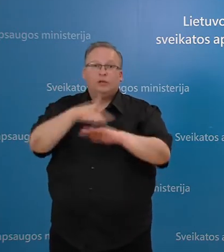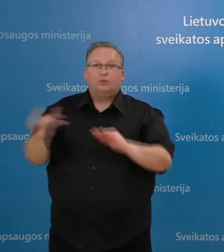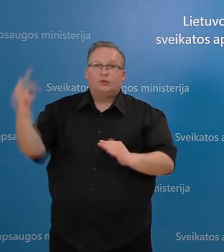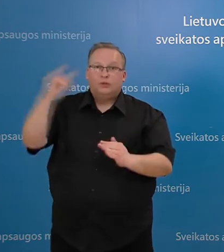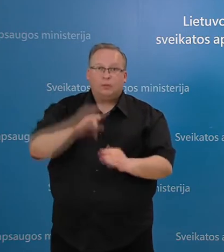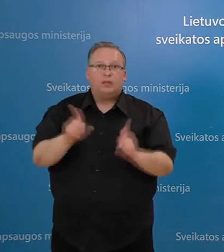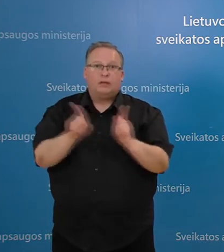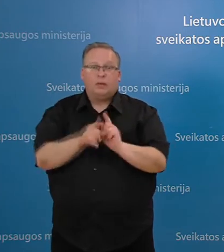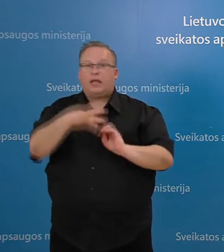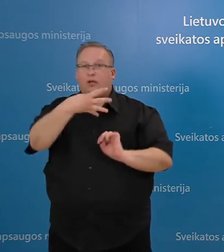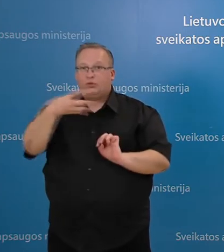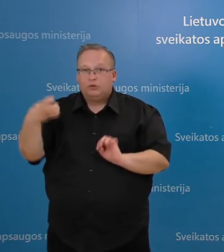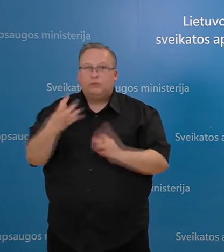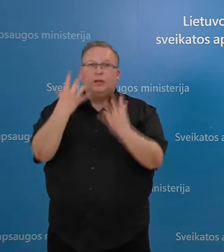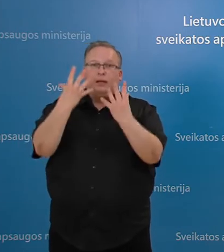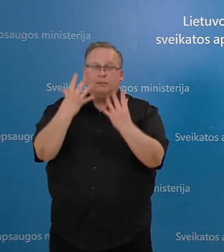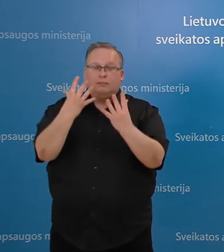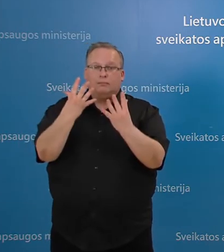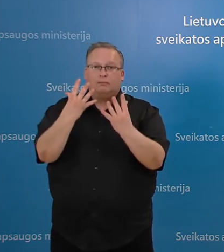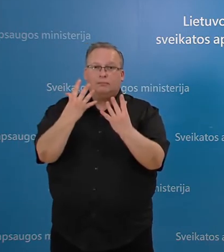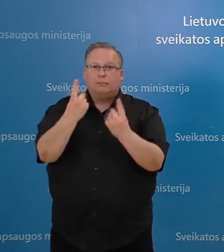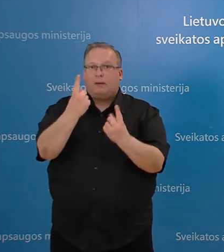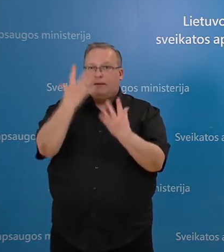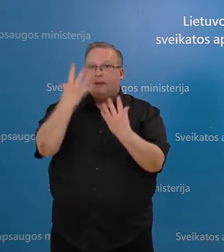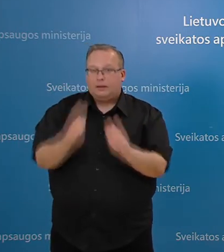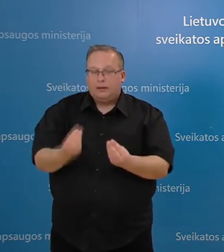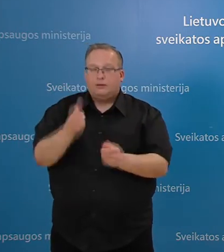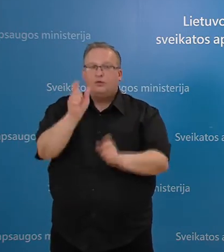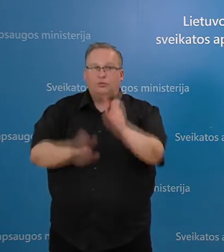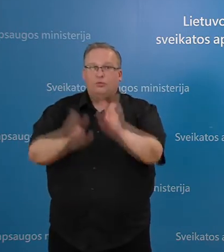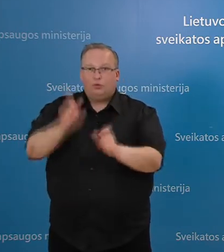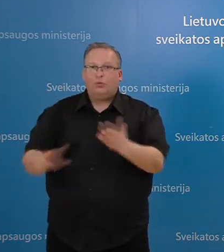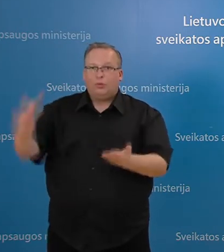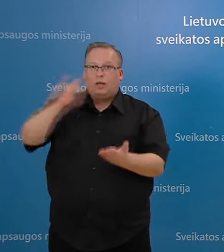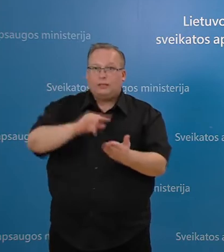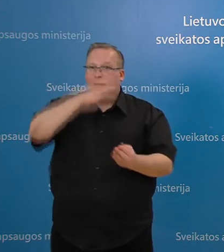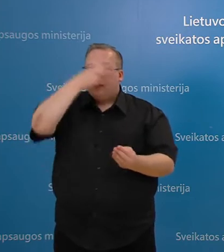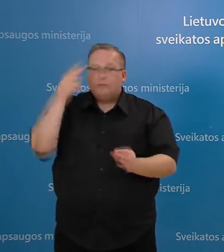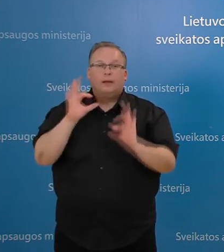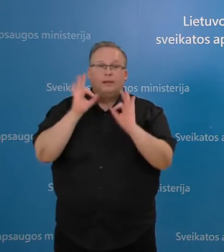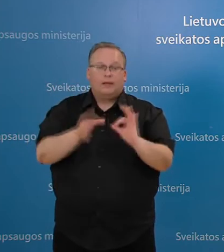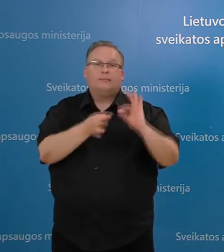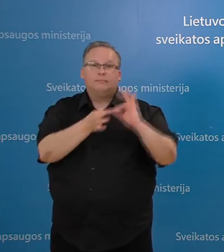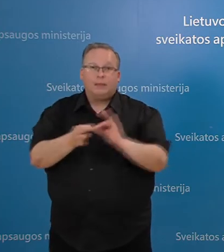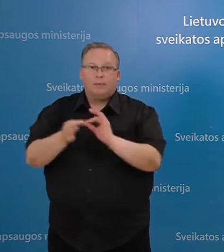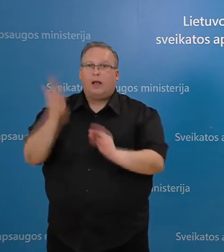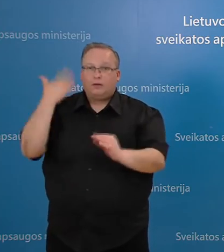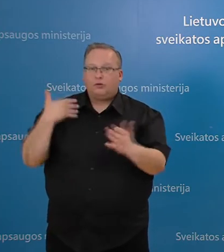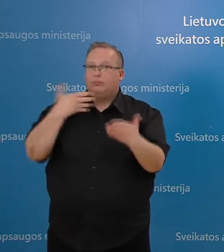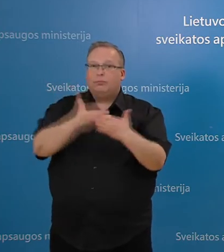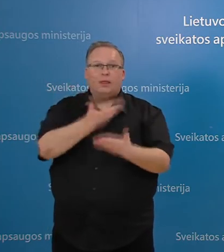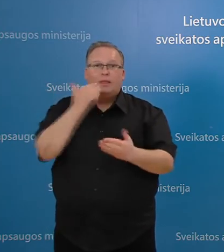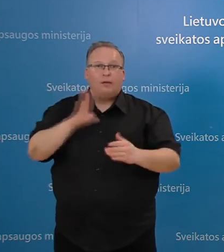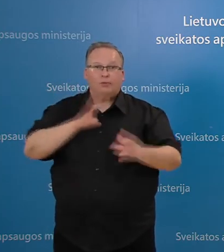nemažai, po keli šimtų žmonių kiekvieną dieną. Taigi, taip galima sakyti, tą tikrai siejame, nes iki to nebuvo jokių